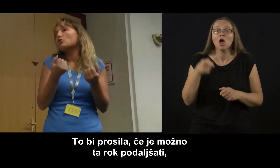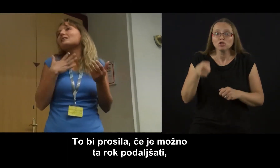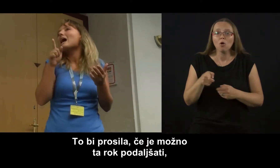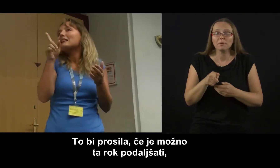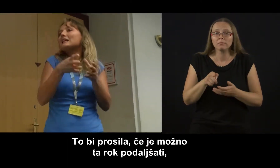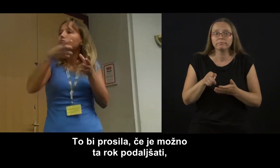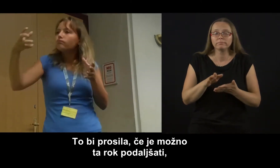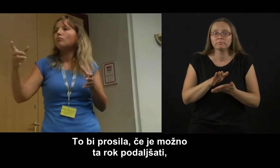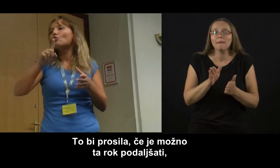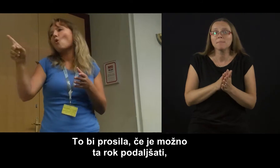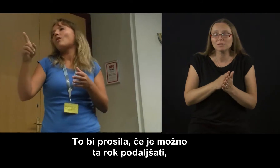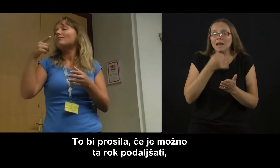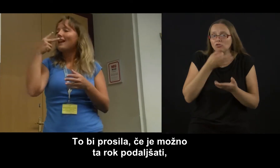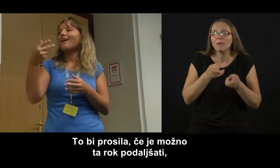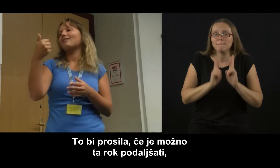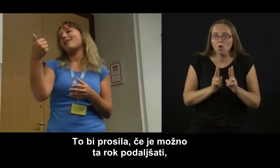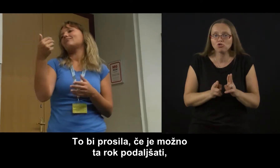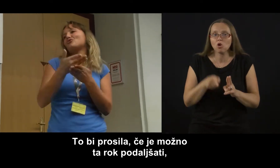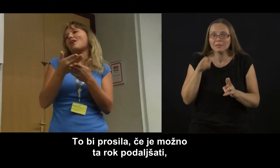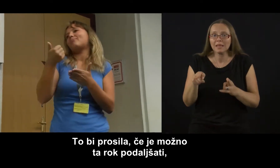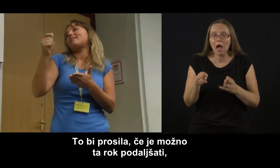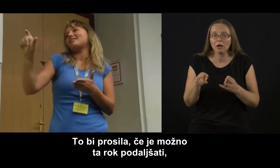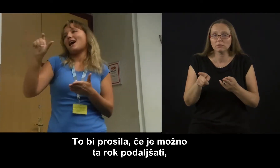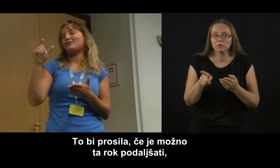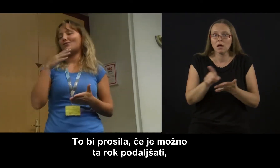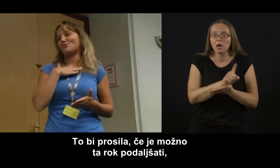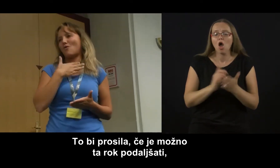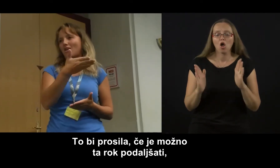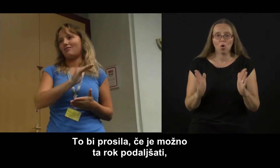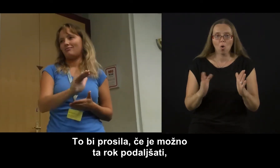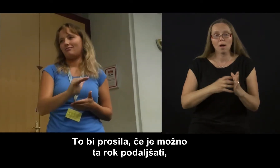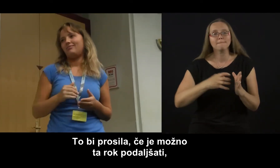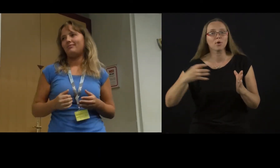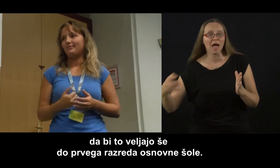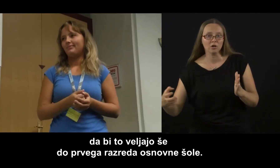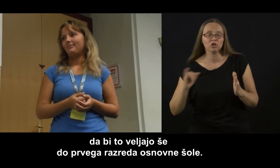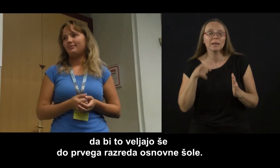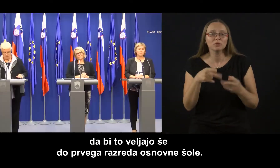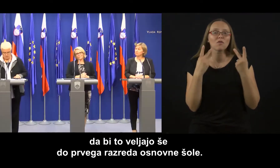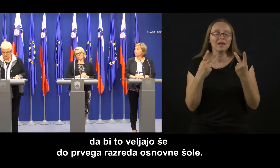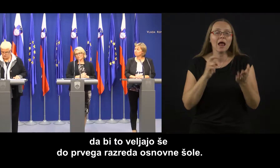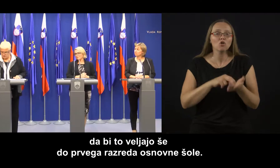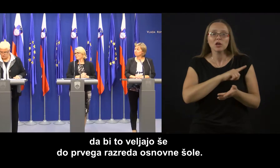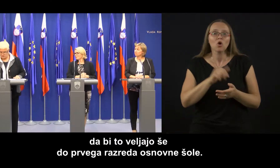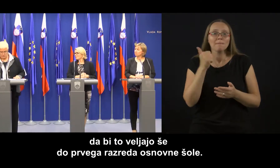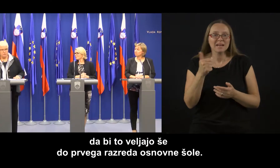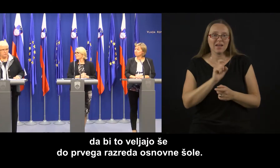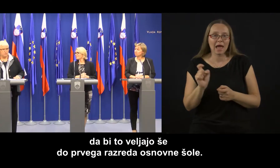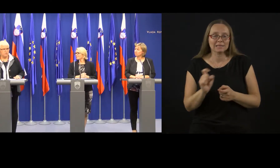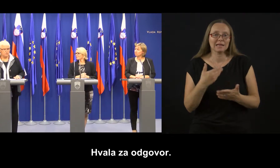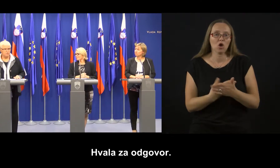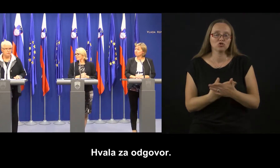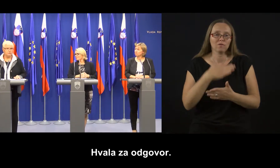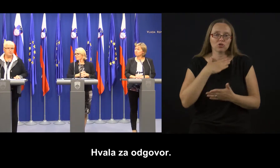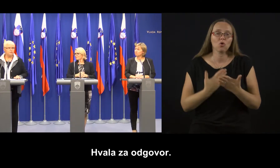To bi prosila, če je možno ta rok podaljša, da bi to veljalo še do 1. razreda